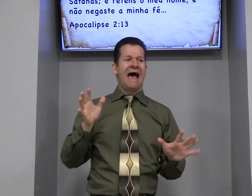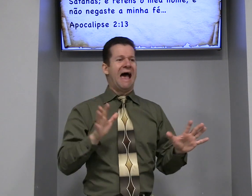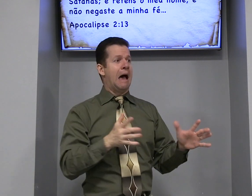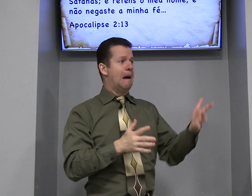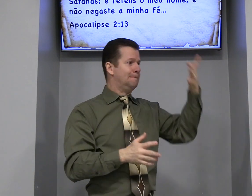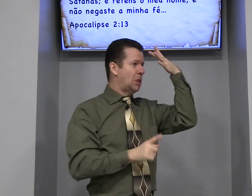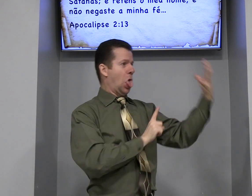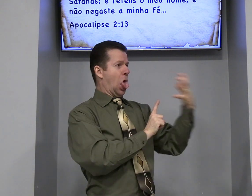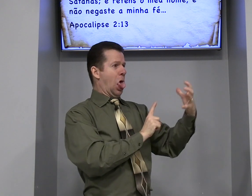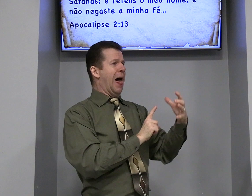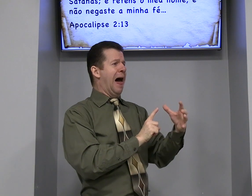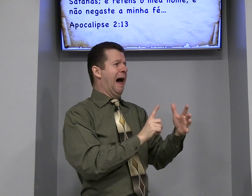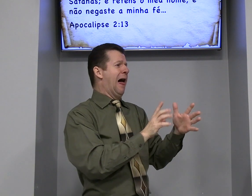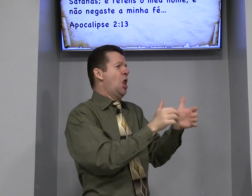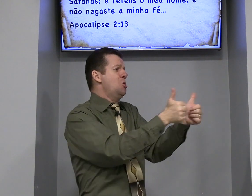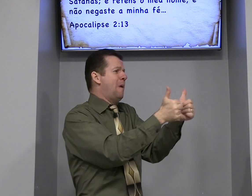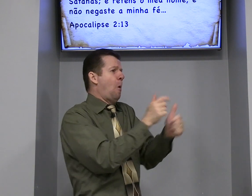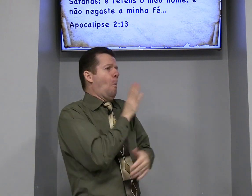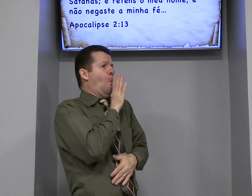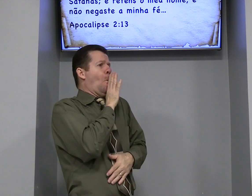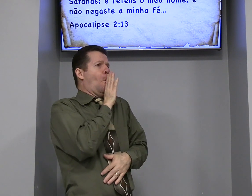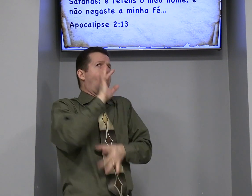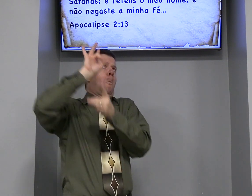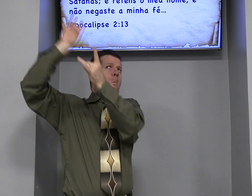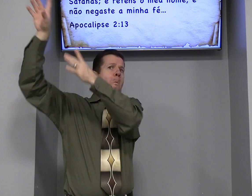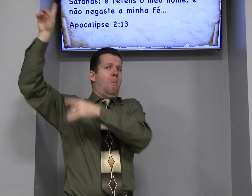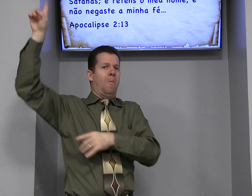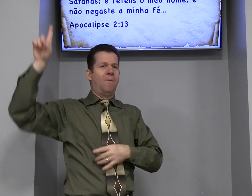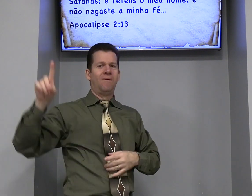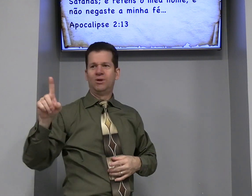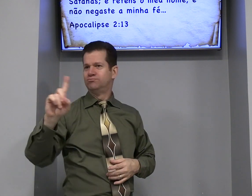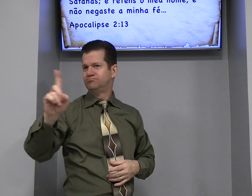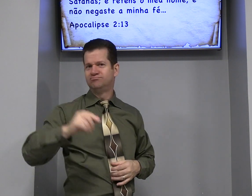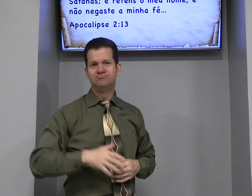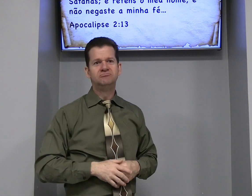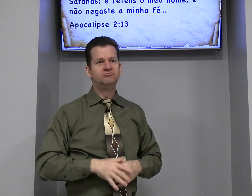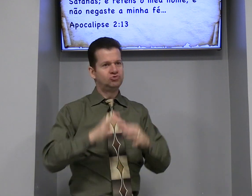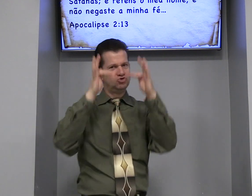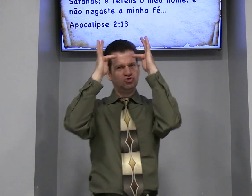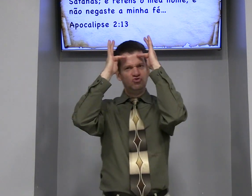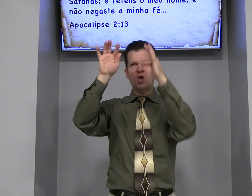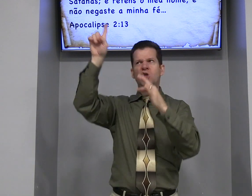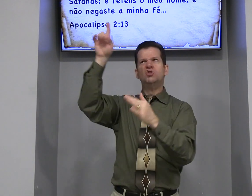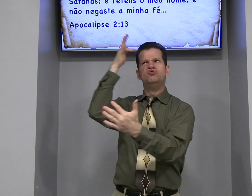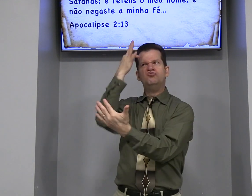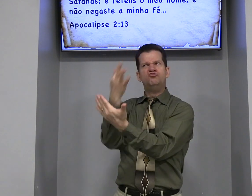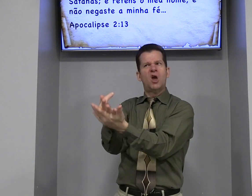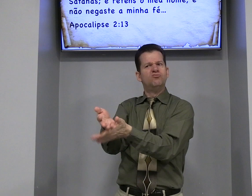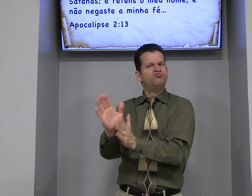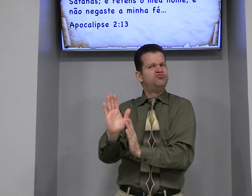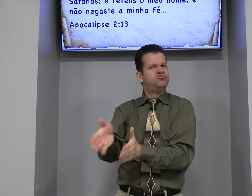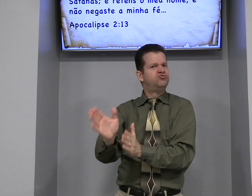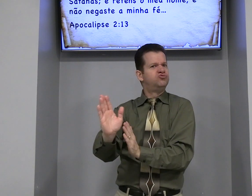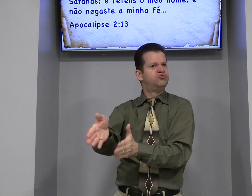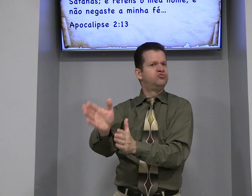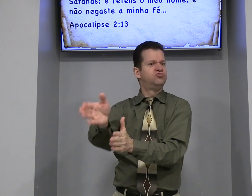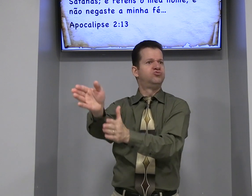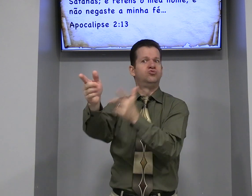negaram Deus, não deixou a Deus. Eles quietinho aceitou a perseguição e confiava em